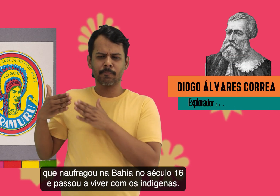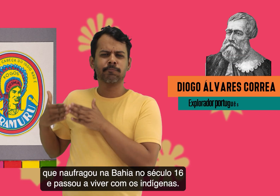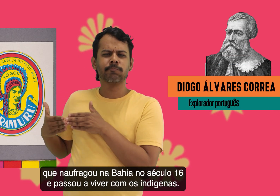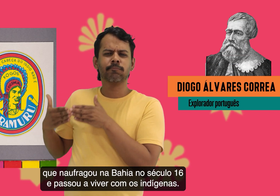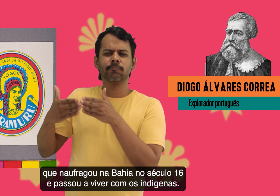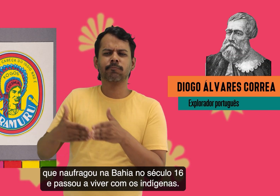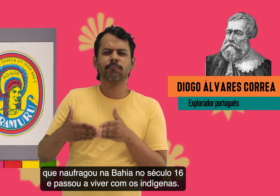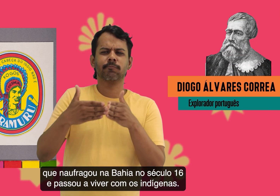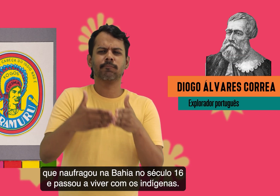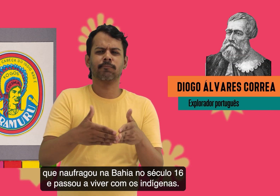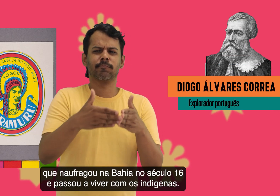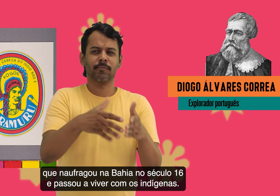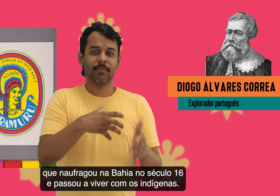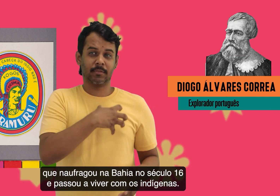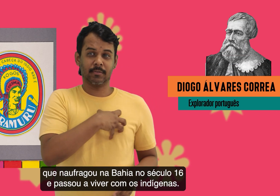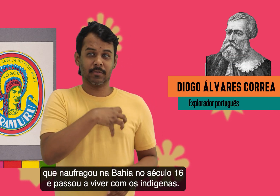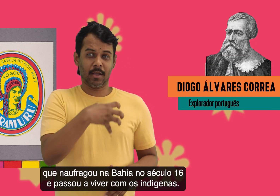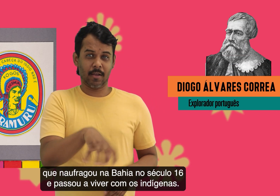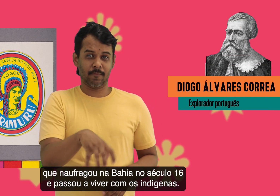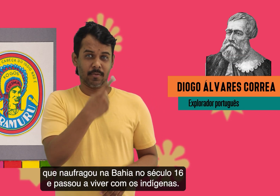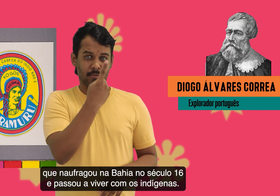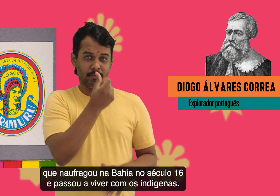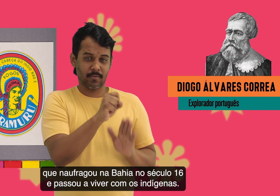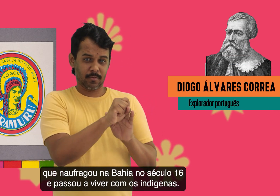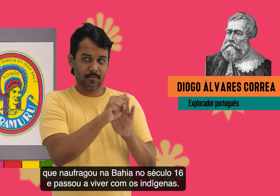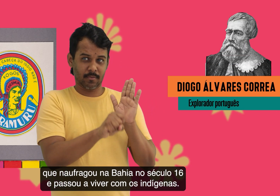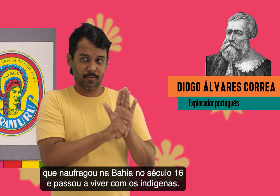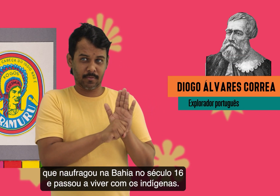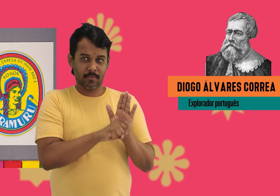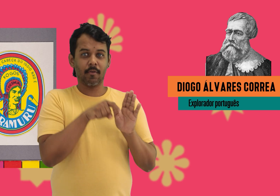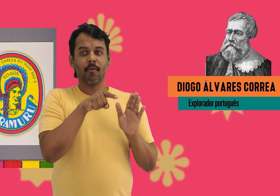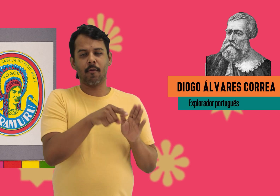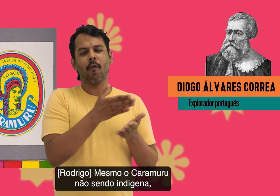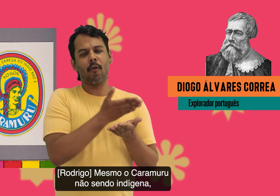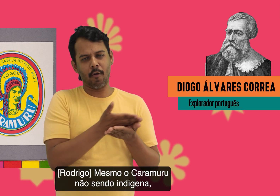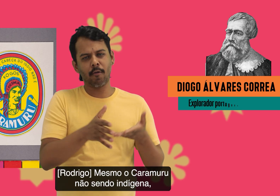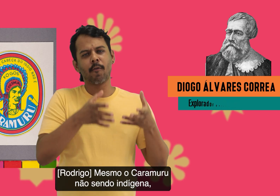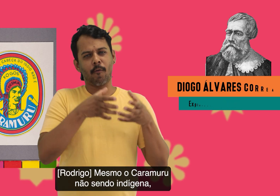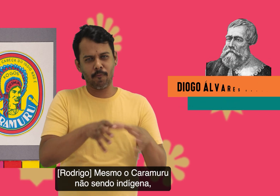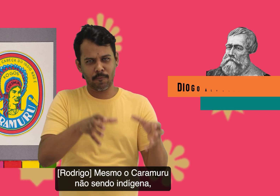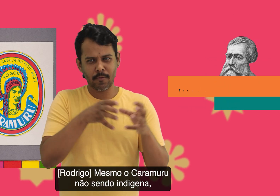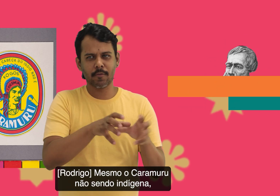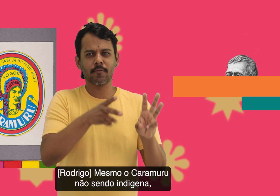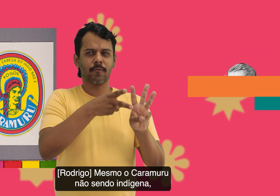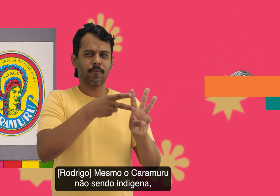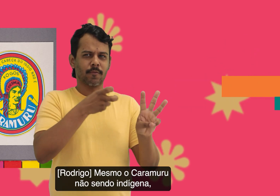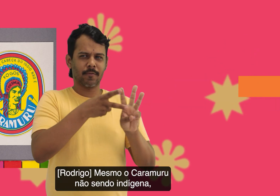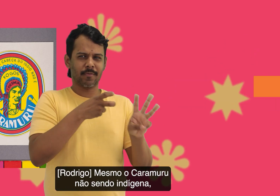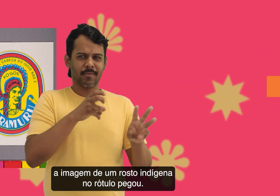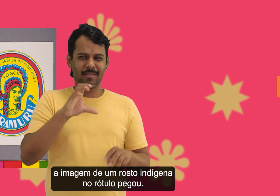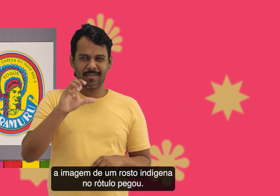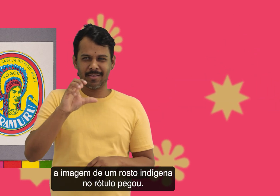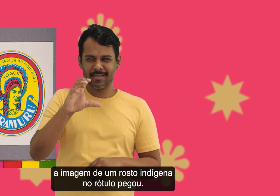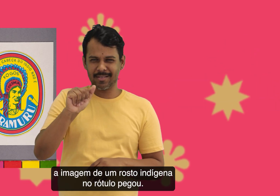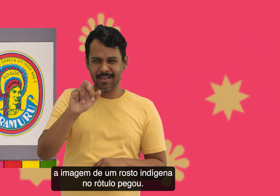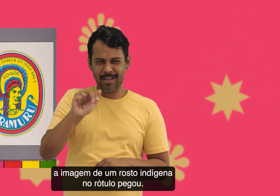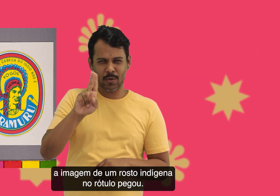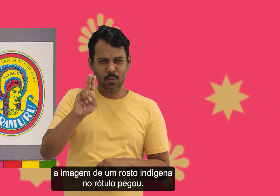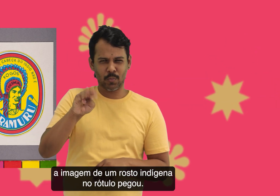na Bahia no século XVI e passou a viver com os indígenas. Mesmo o caramuru não sendo indígena, a imagem de um